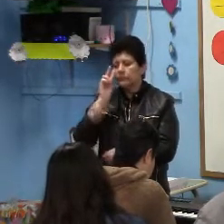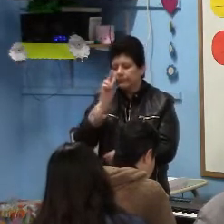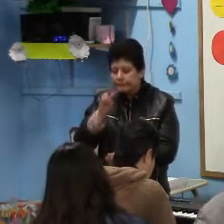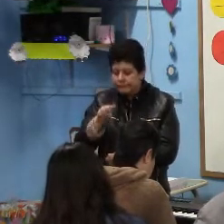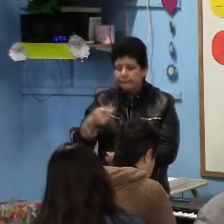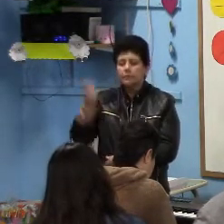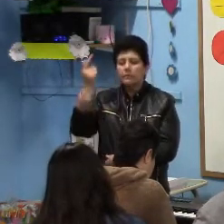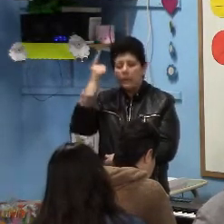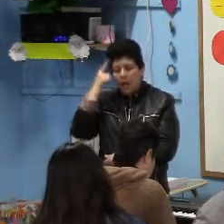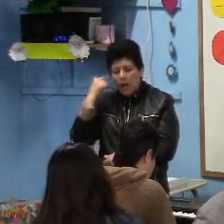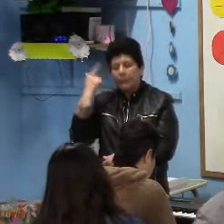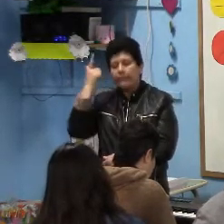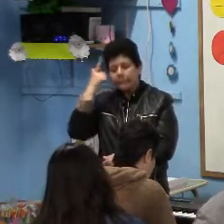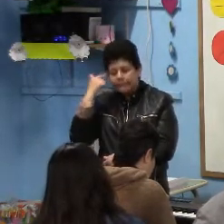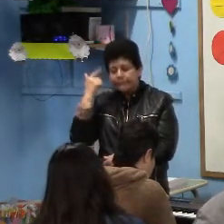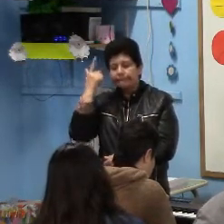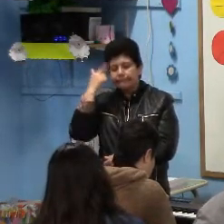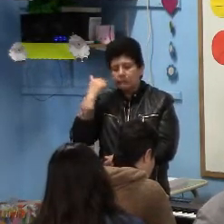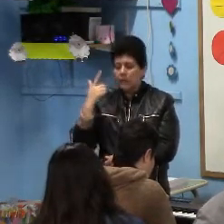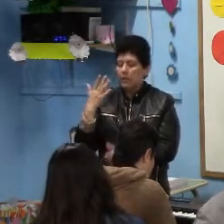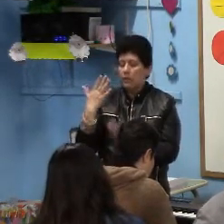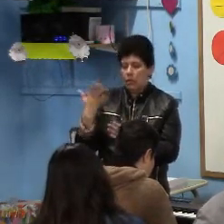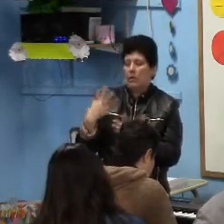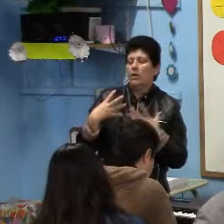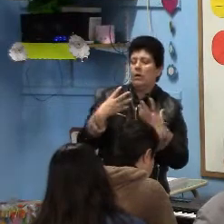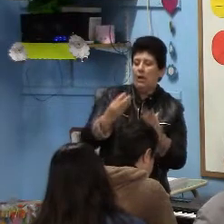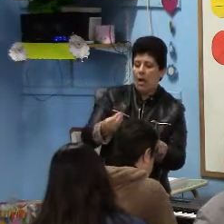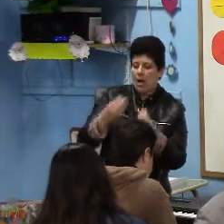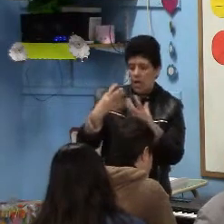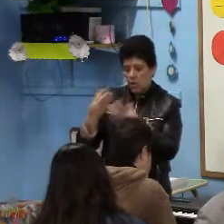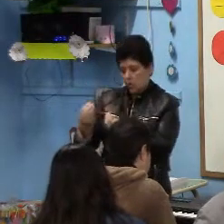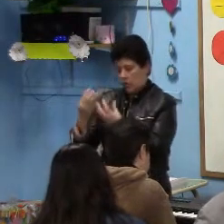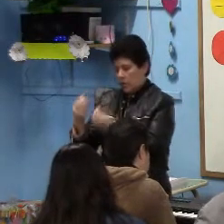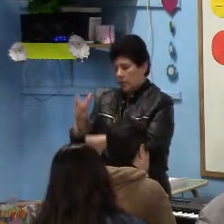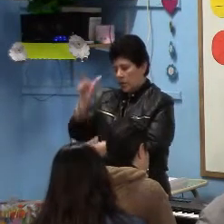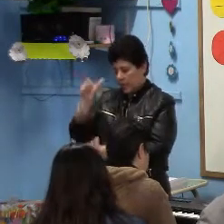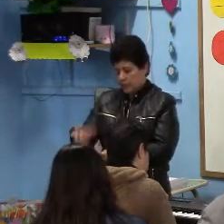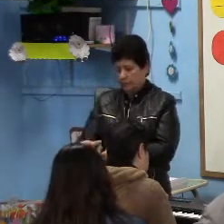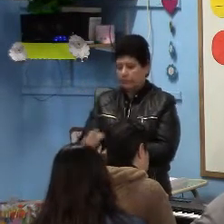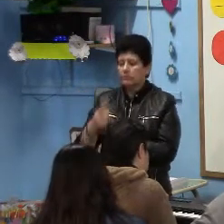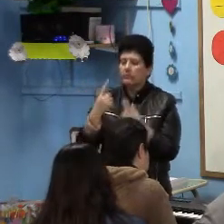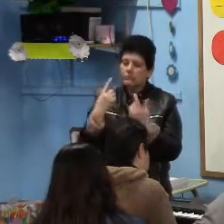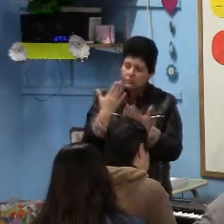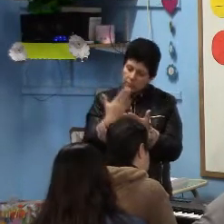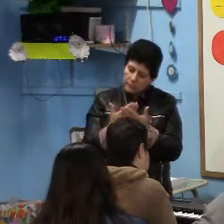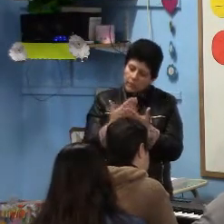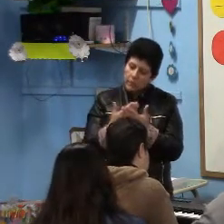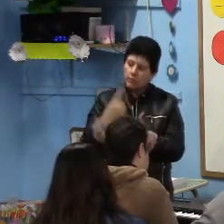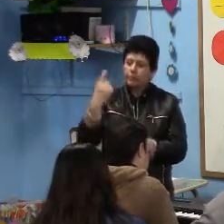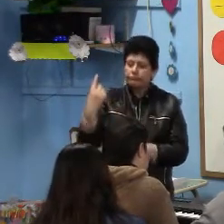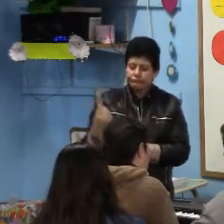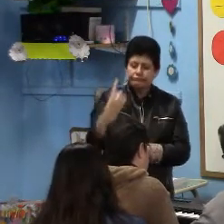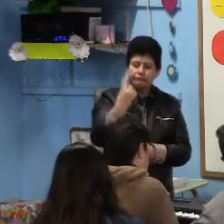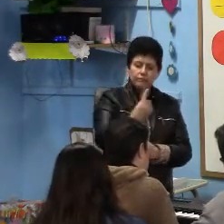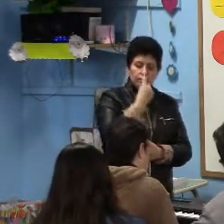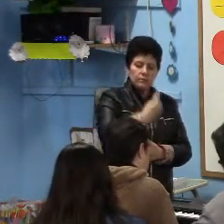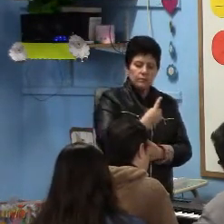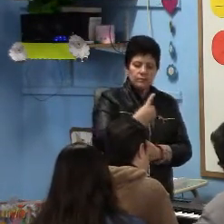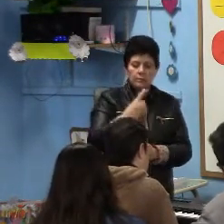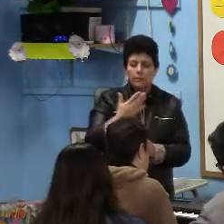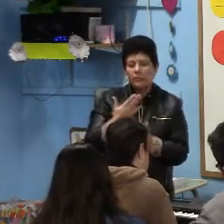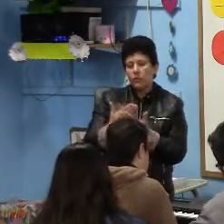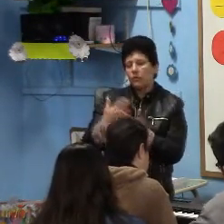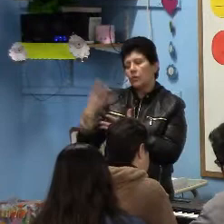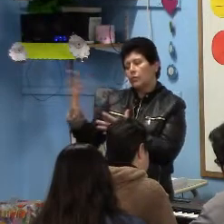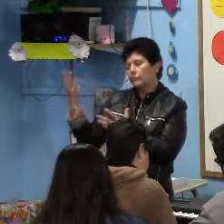más acerca de ti, de poder ayudar a estas personas, Señor, también por nosotros mismos. Quiero rogarte que nos acompañes,